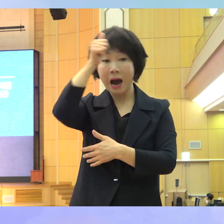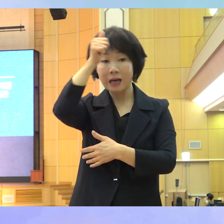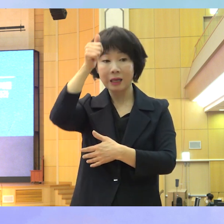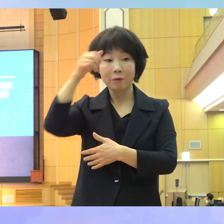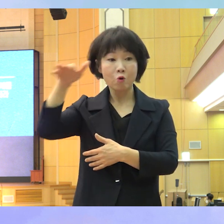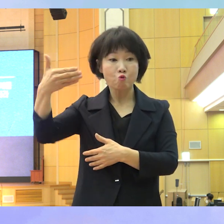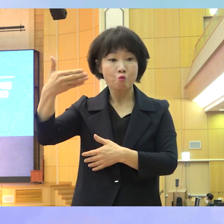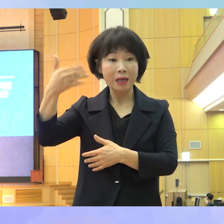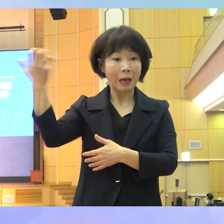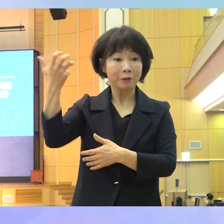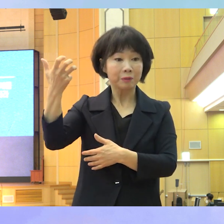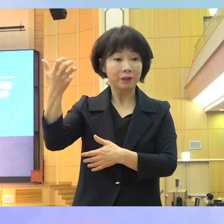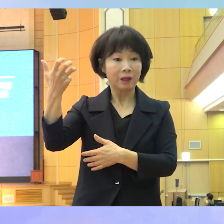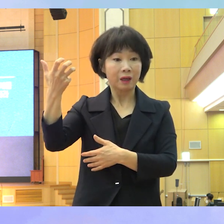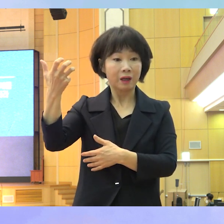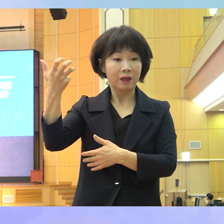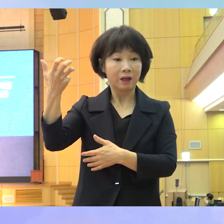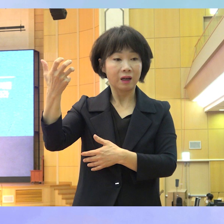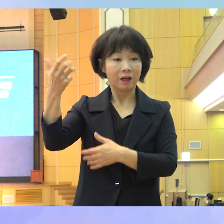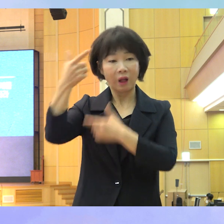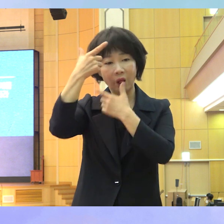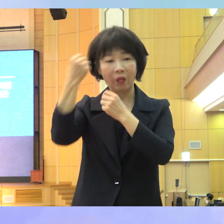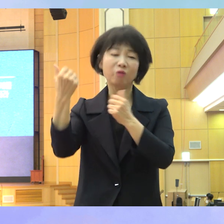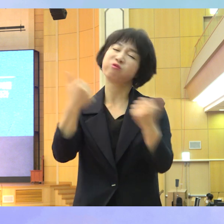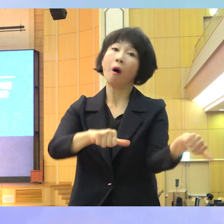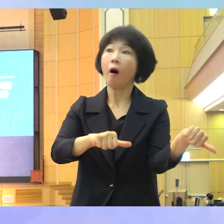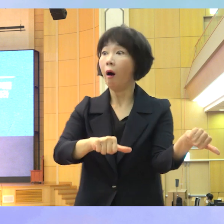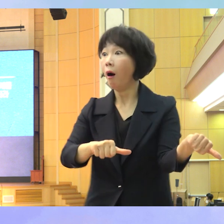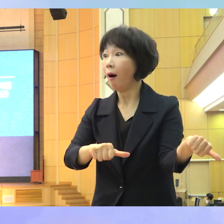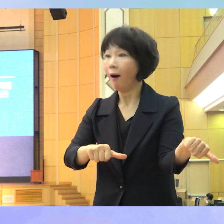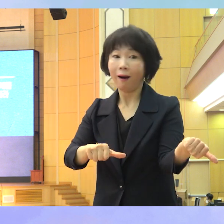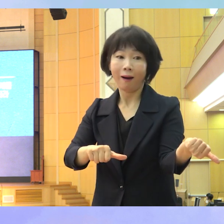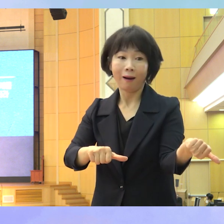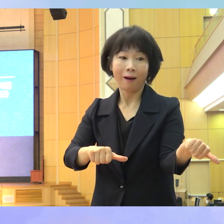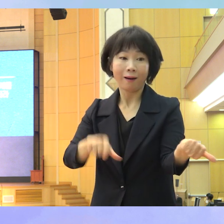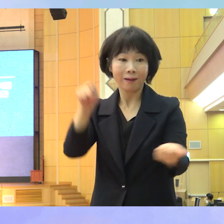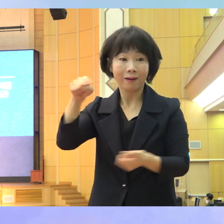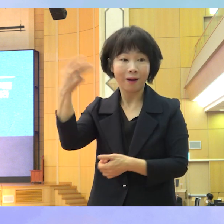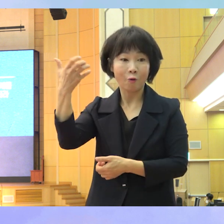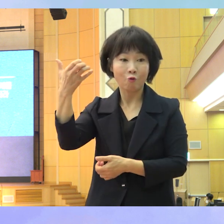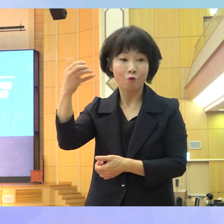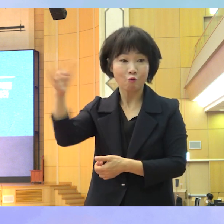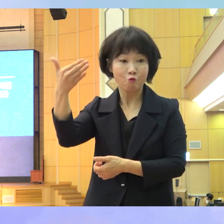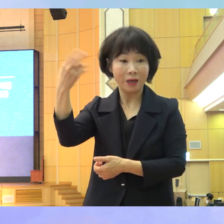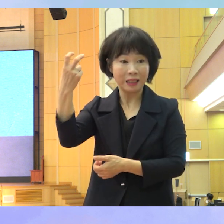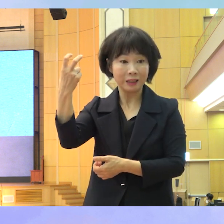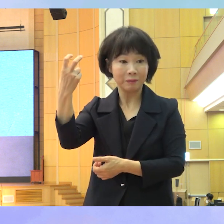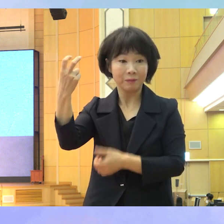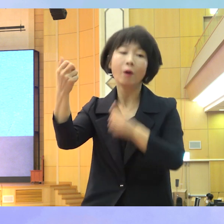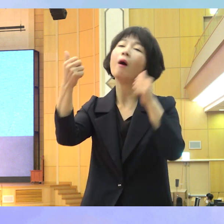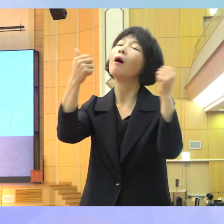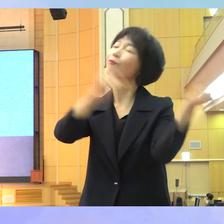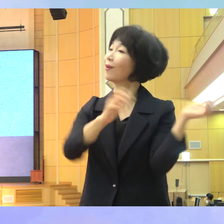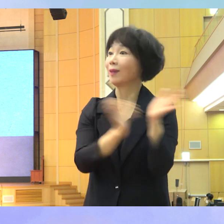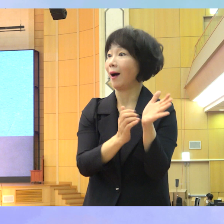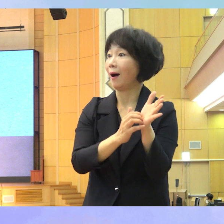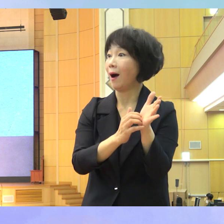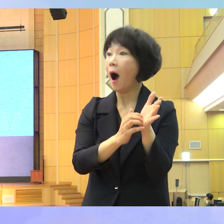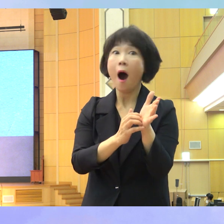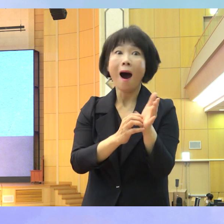보면 그가 912세를 향수하고 뭐 했더라? 죽었더라. 계속 나와요,